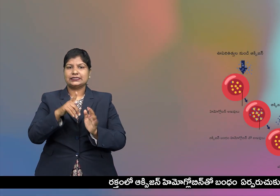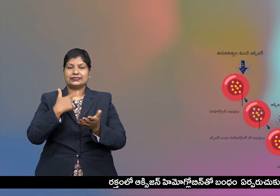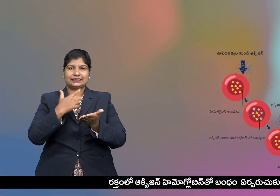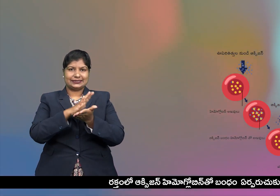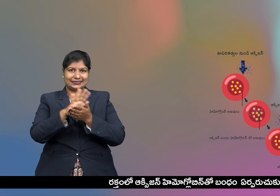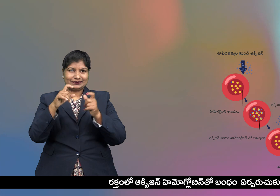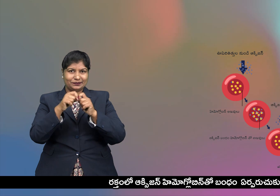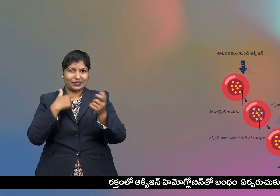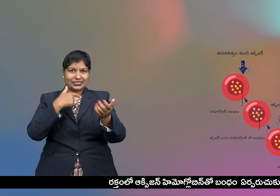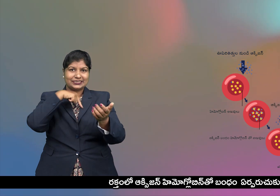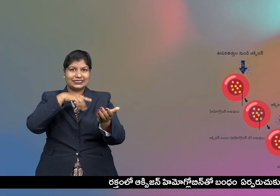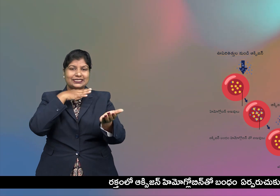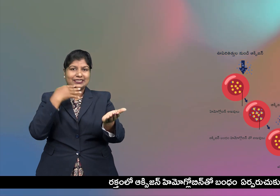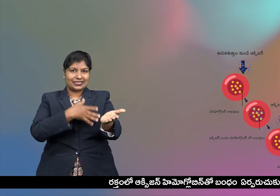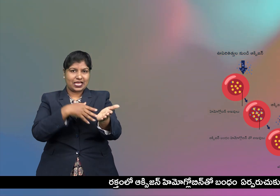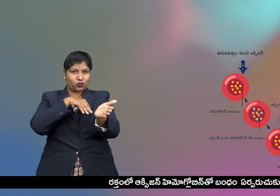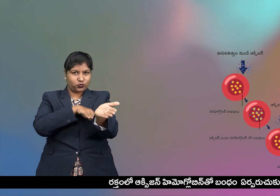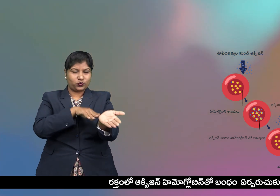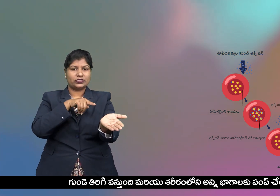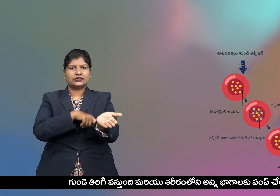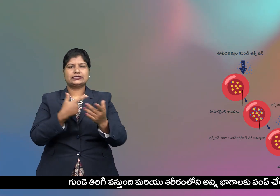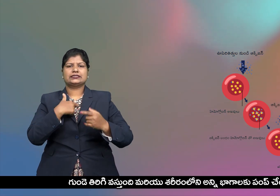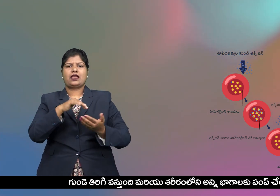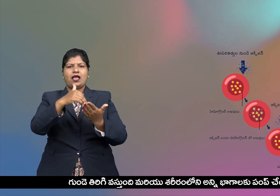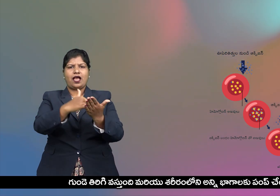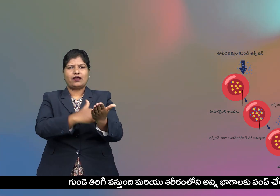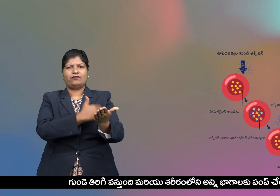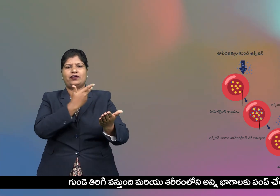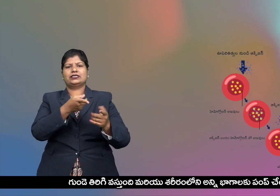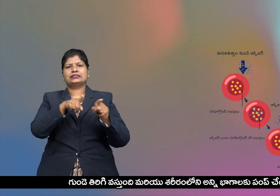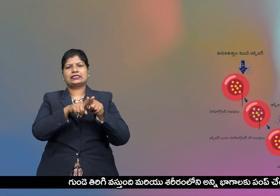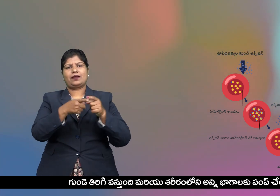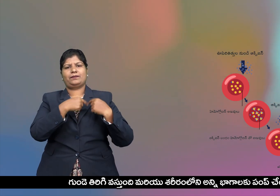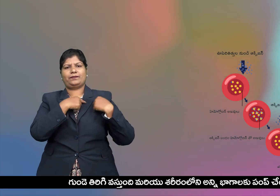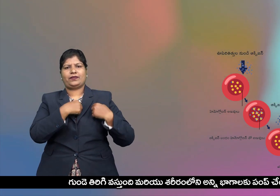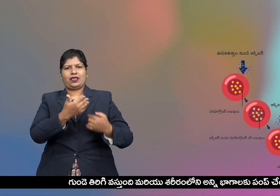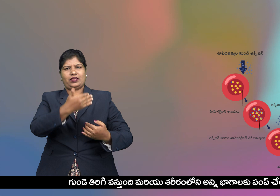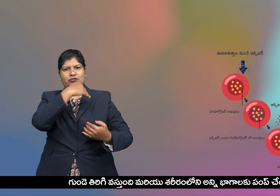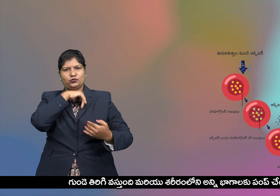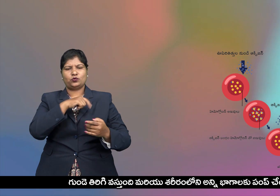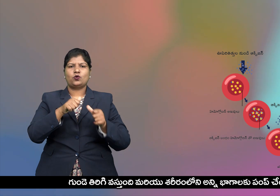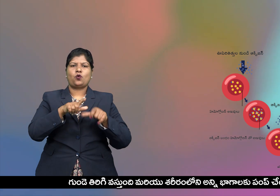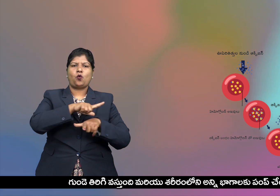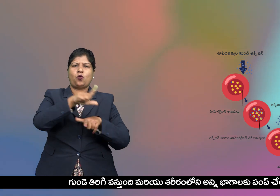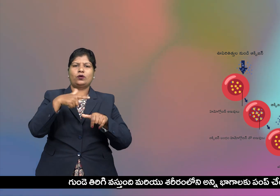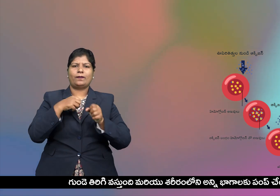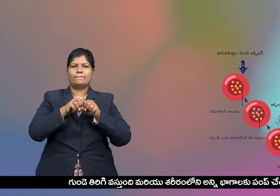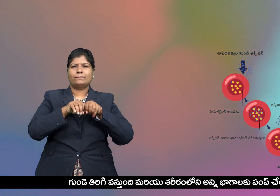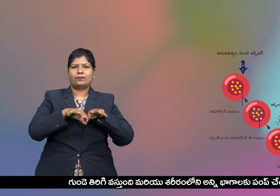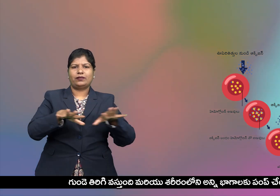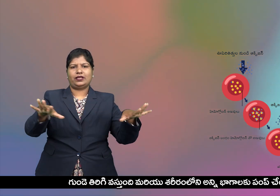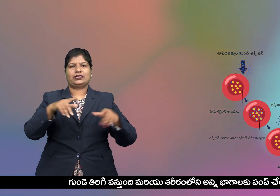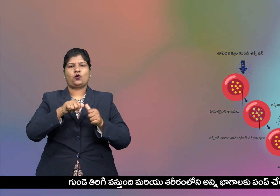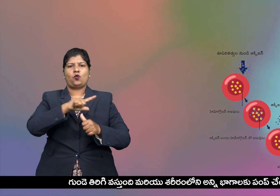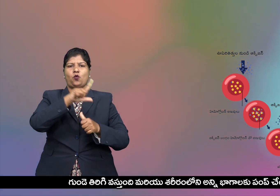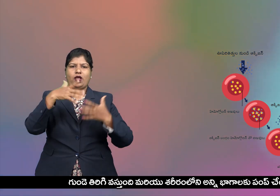హిమోగ్లోబిన్తో బంధం ఏర్పరచుకుని గుండె తిరిగి వస్తుంది మరియు శరీరంలోని అన్ని